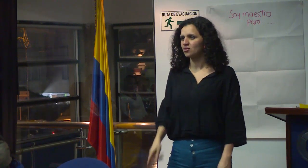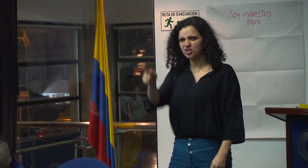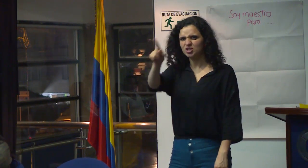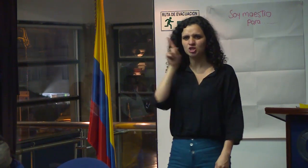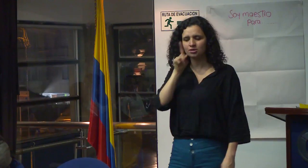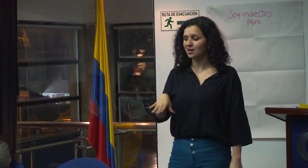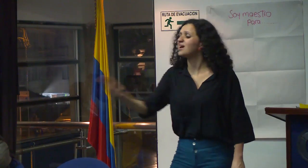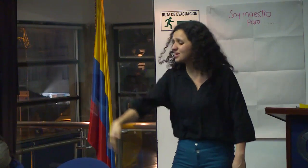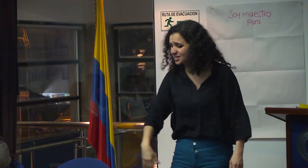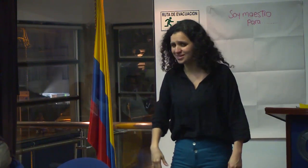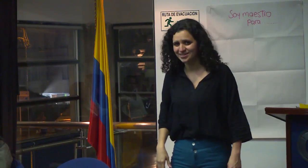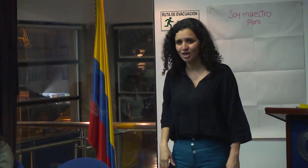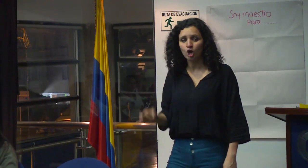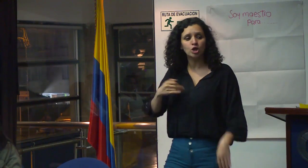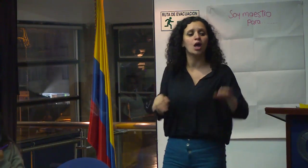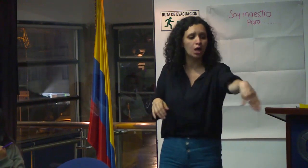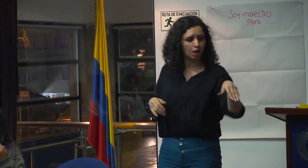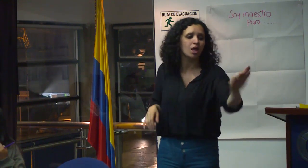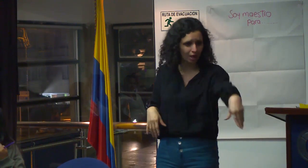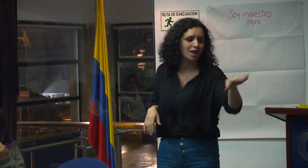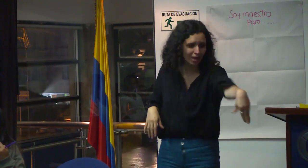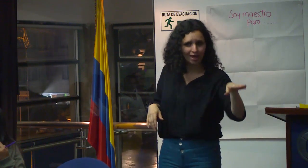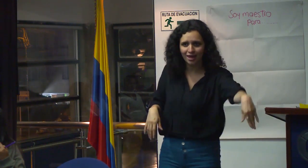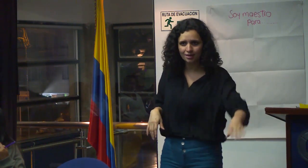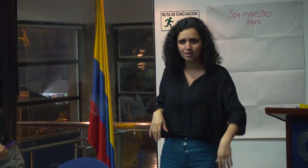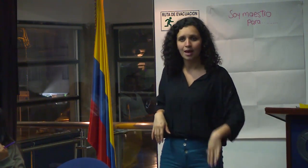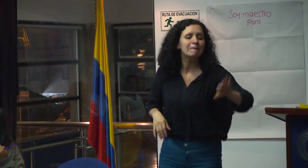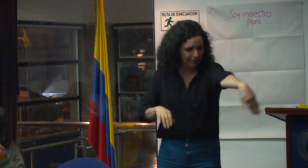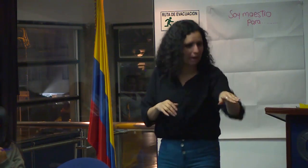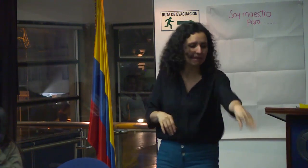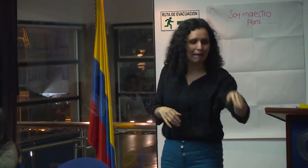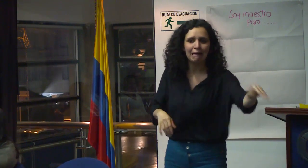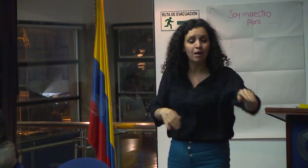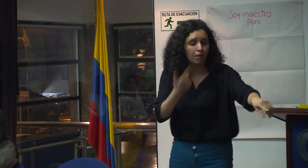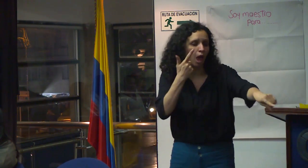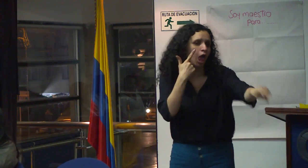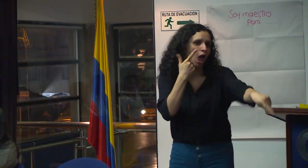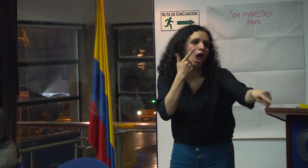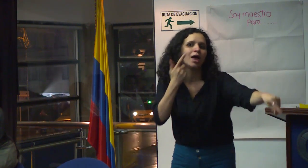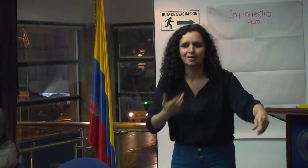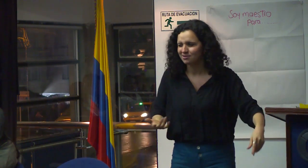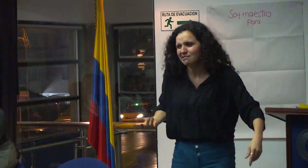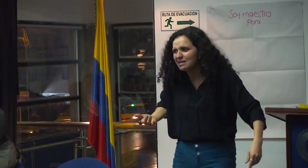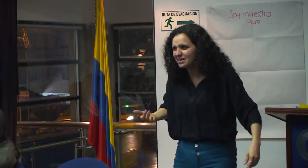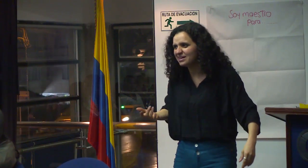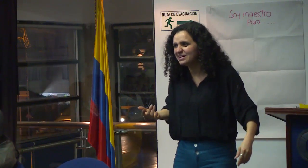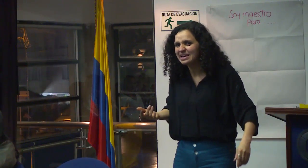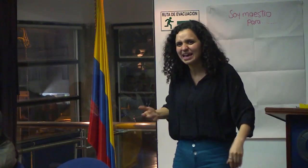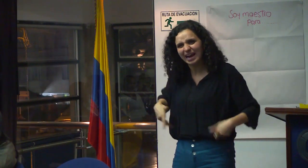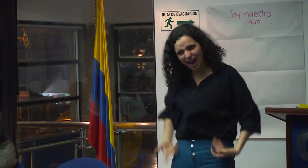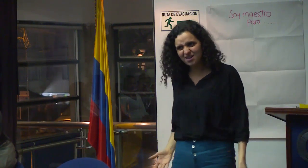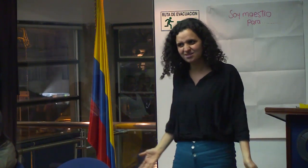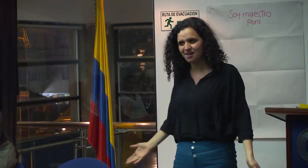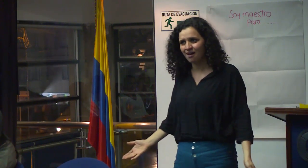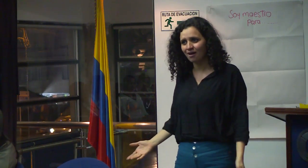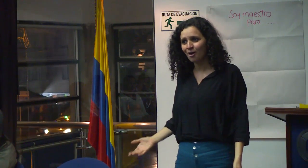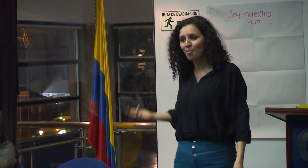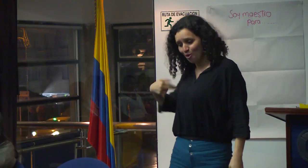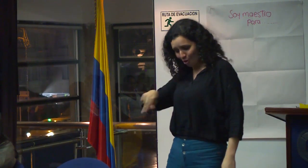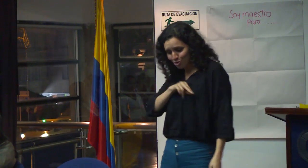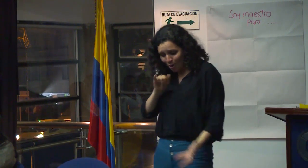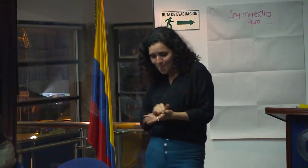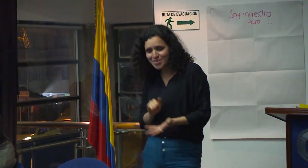¿Sí? O que uno todo el tiempo esté tocándolos. Oiga, venga, venga, venga, míreme, míreme, míreme. Los cansa. ¿Sí? Para nosotros es lo